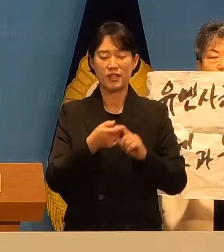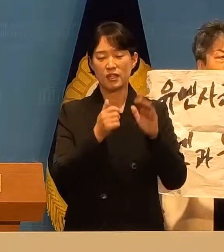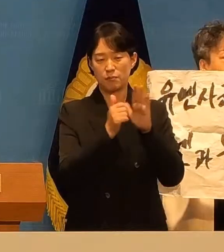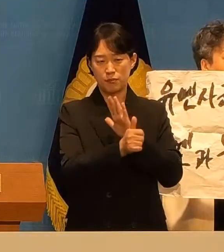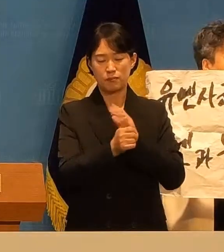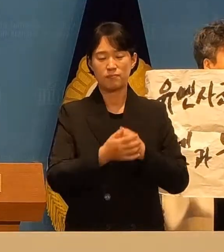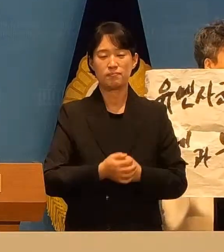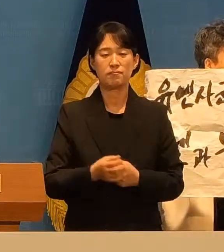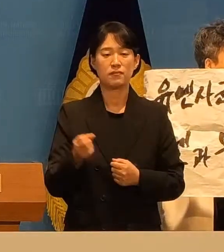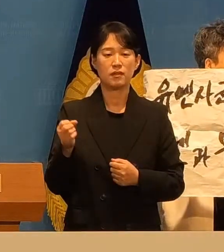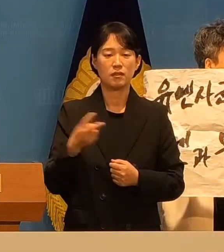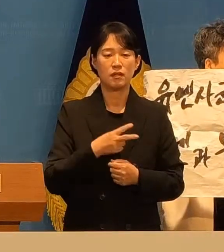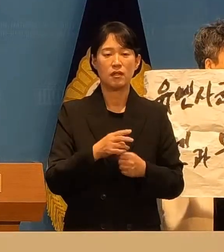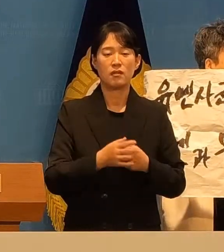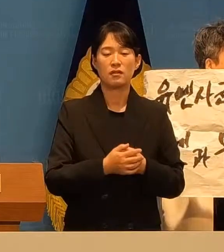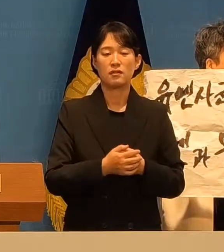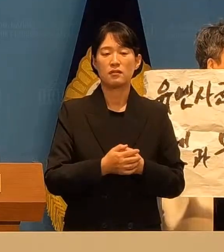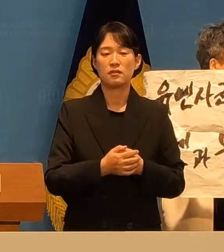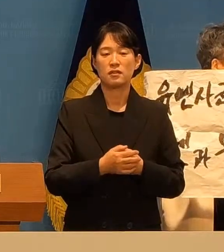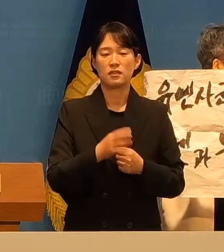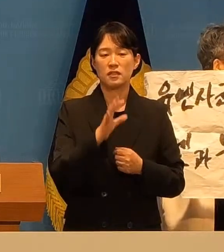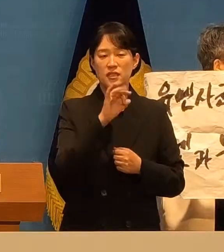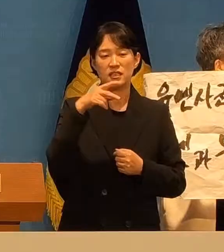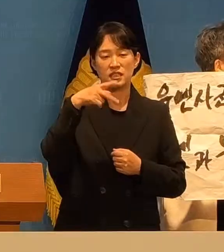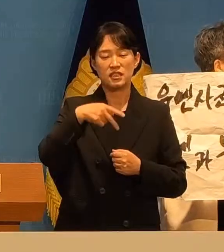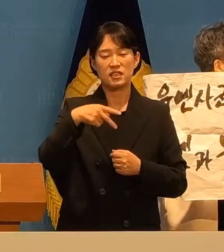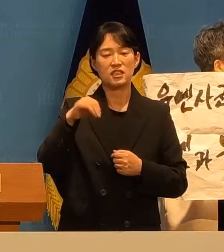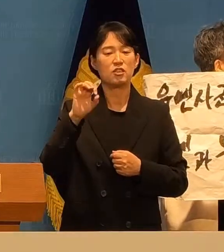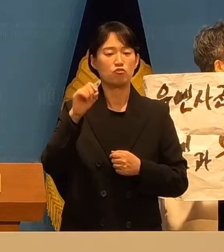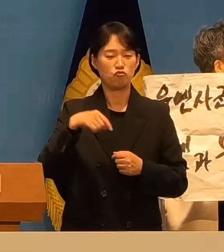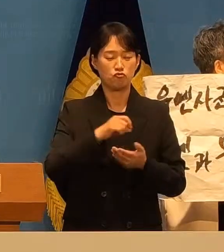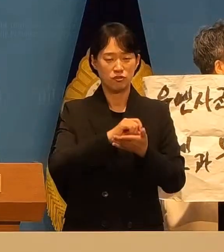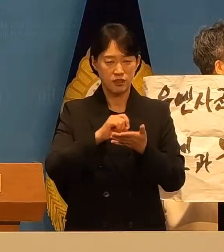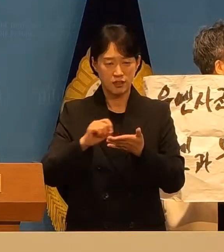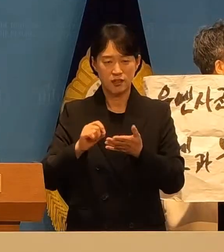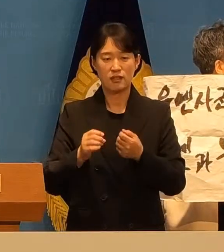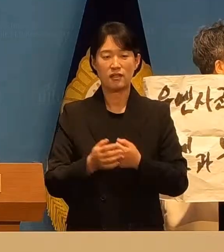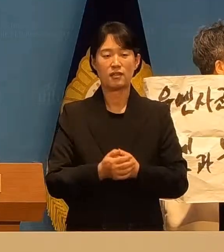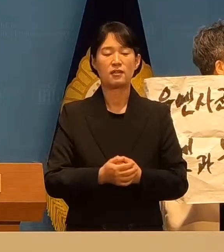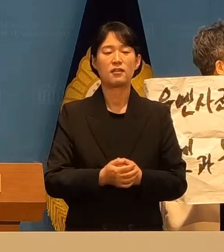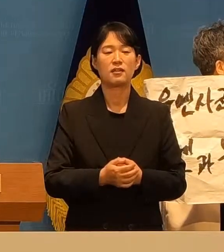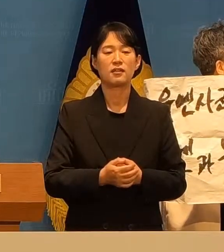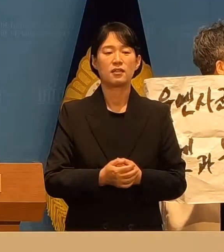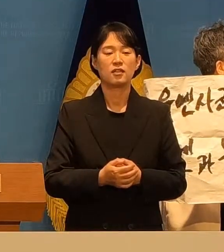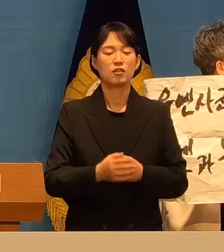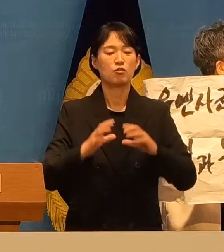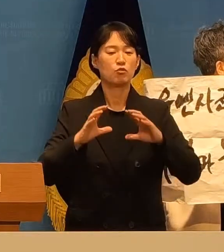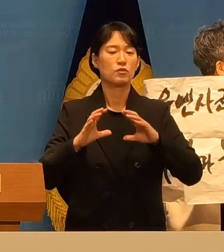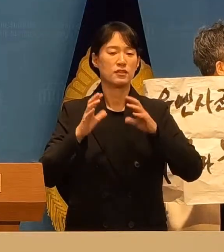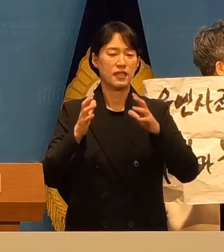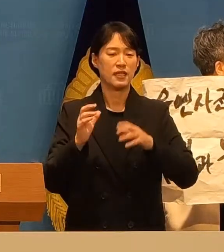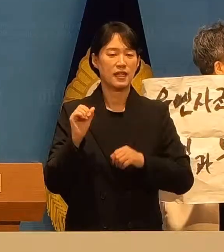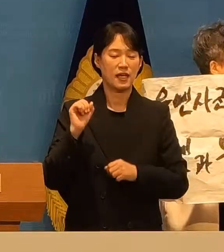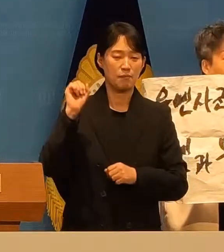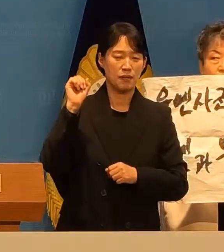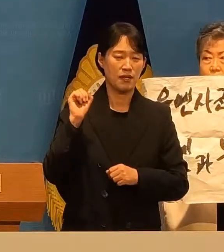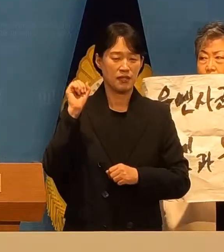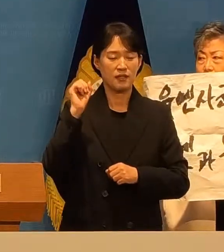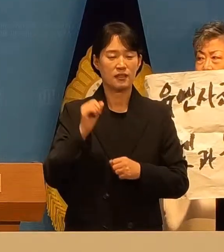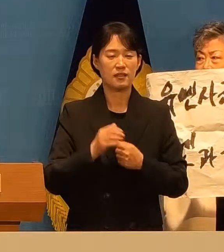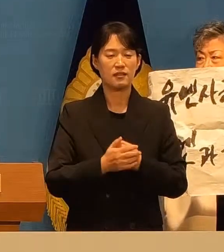상임대표시고요. 그 다음에 각계 발언으로 이시우 작가, 가짜 유엔사 해체를 위한 국제 캠페인 실행위원 이 두 분이